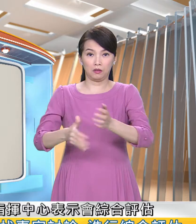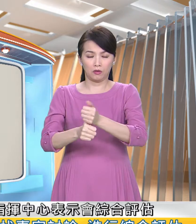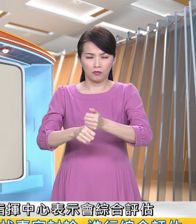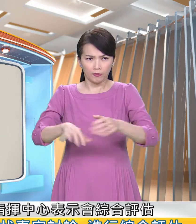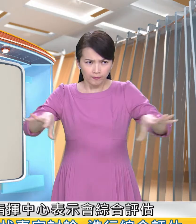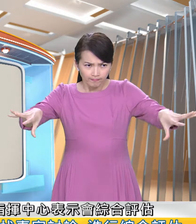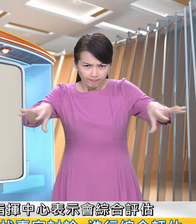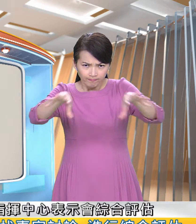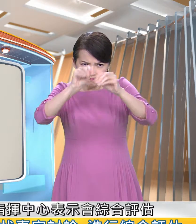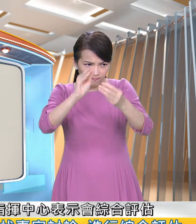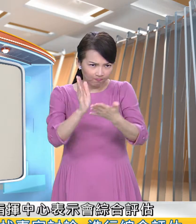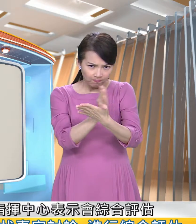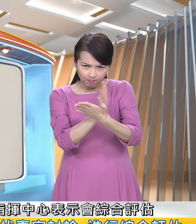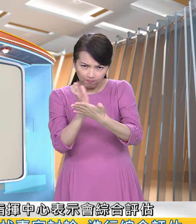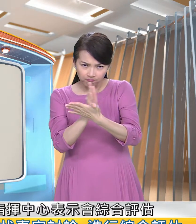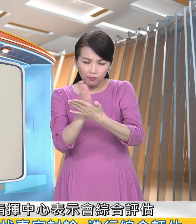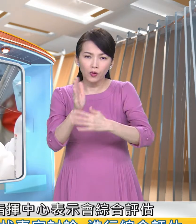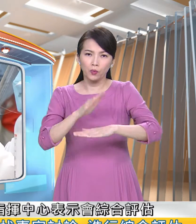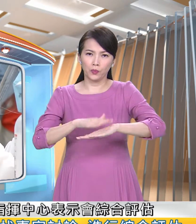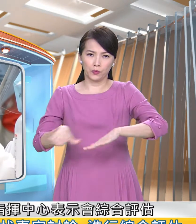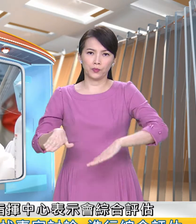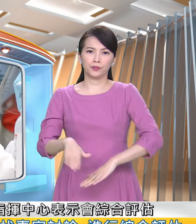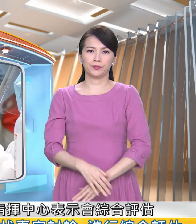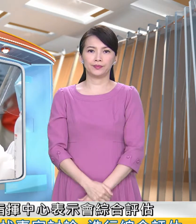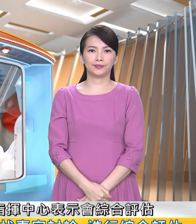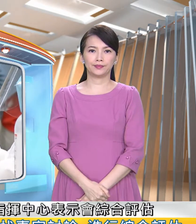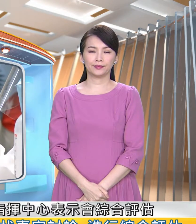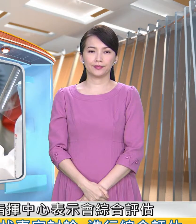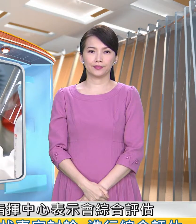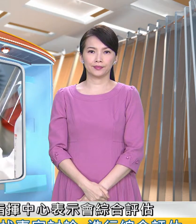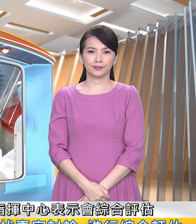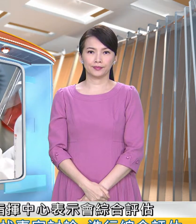对这些建议，指挥中心表示会综合评估。